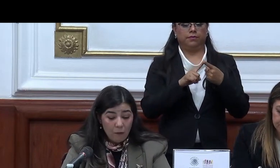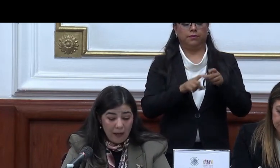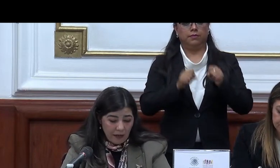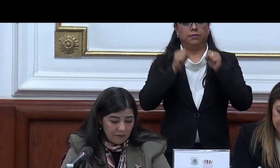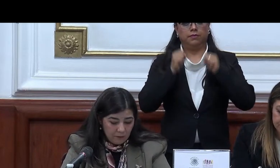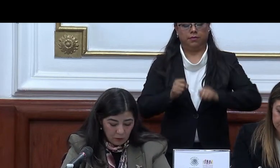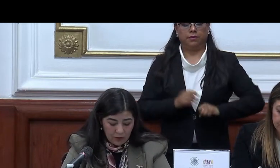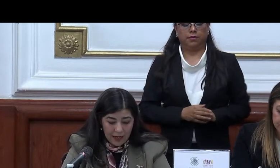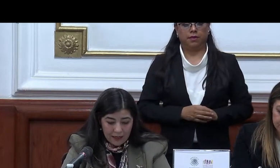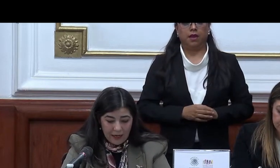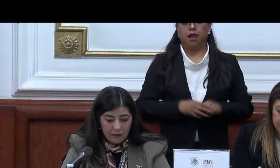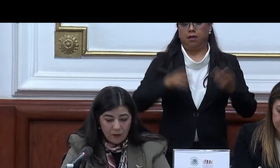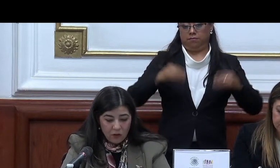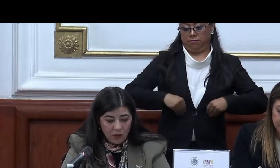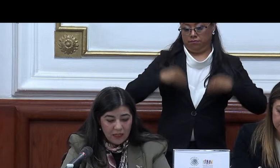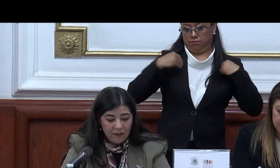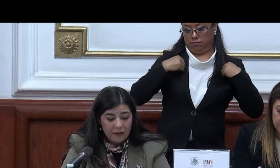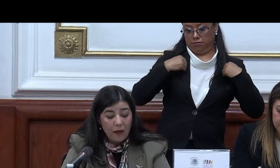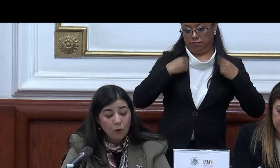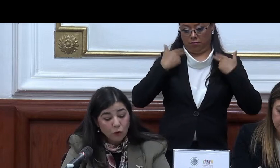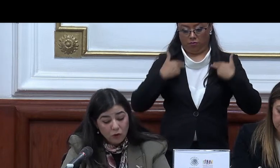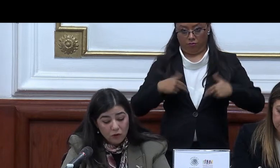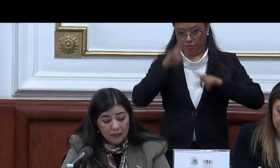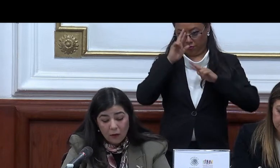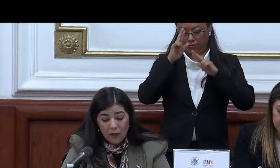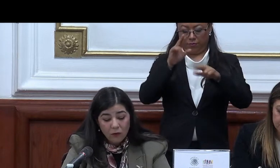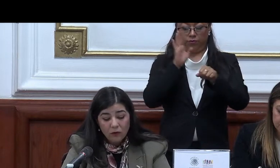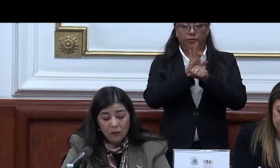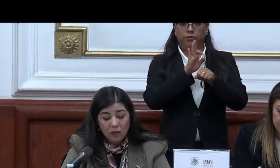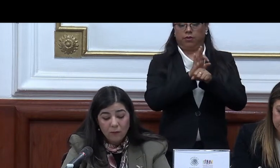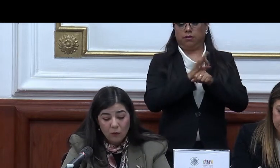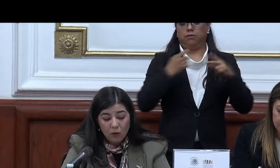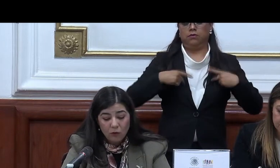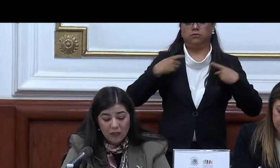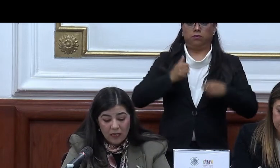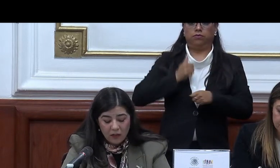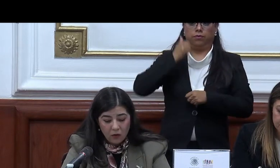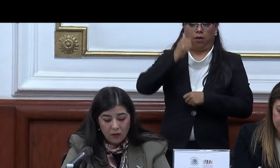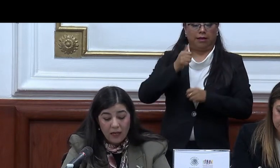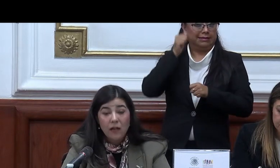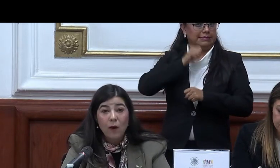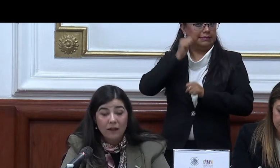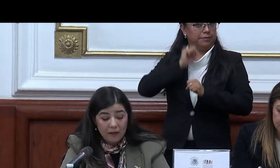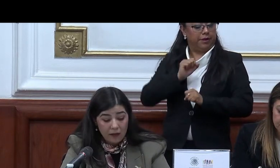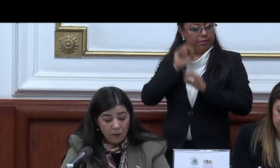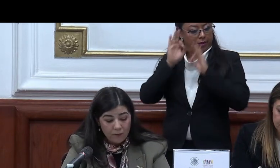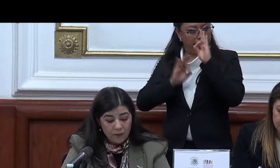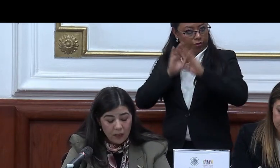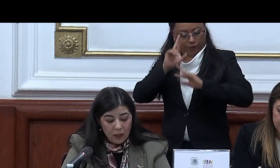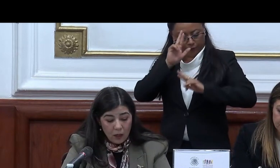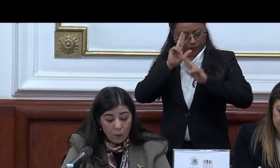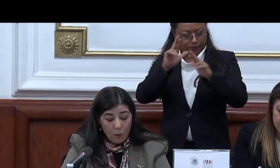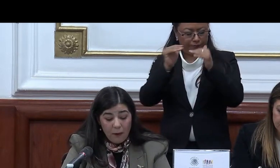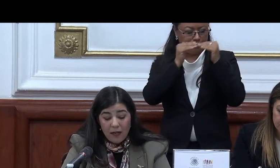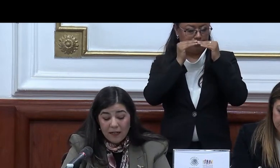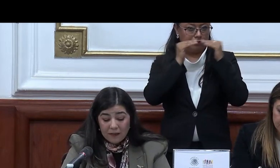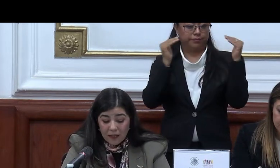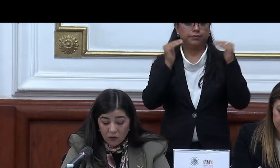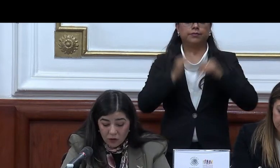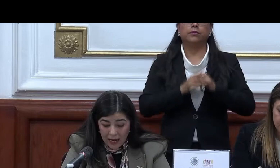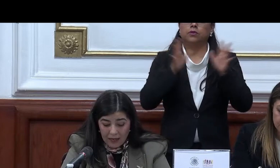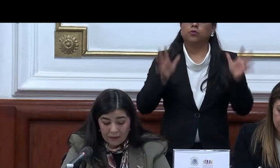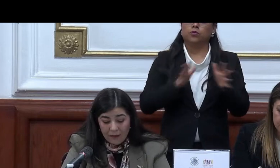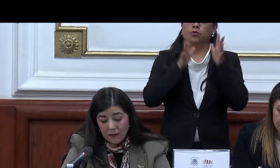dignidad humana, protegen a las personas frente a abusos, asegurando un trato respetuoso y digno e igualitario. Promueven el